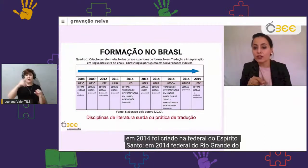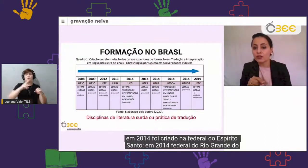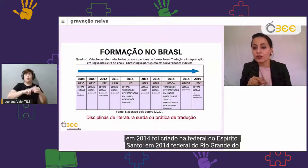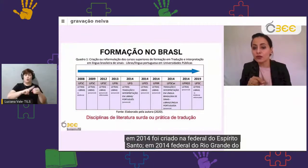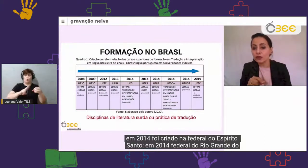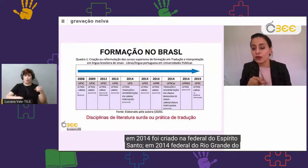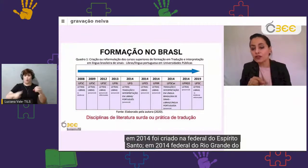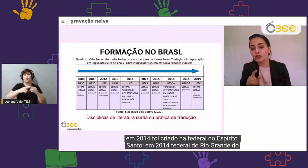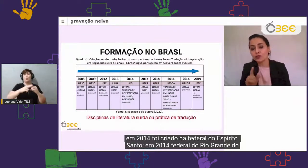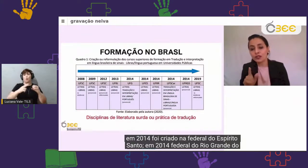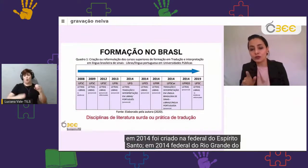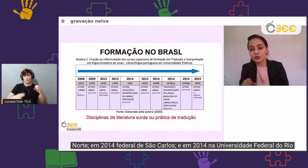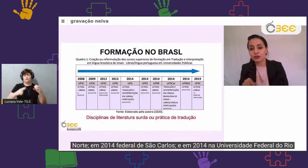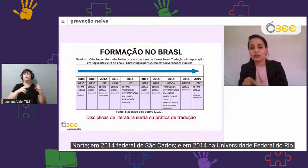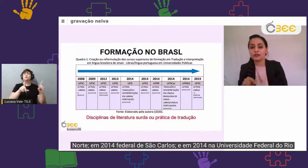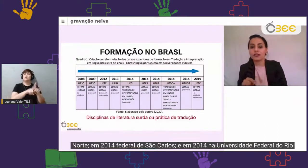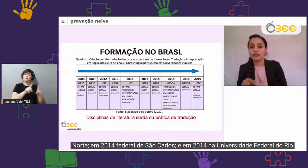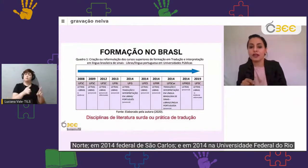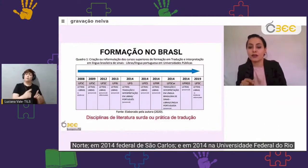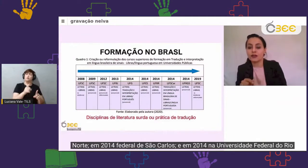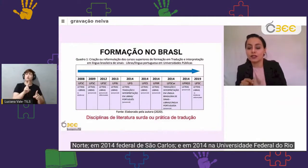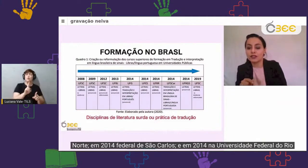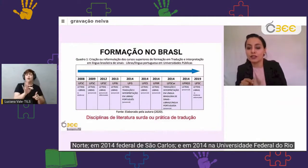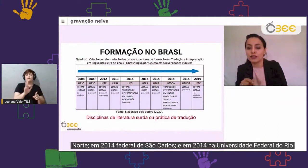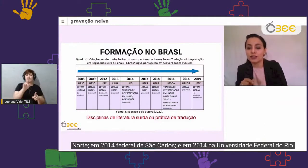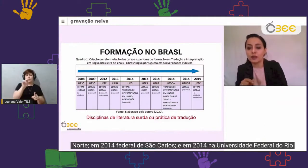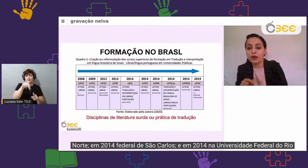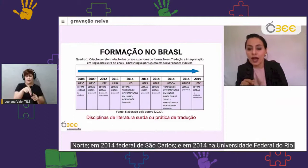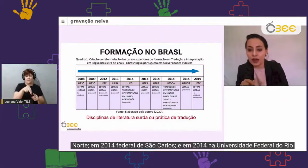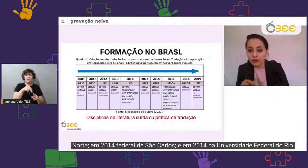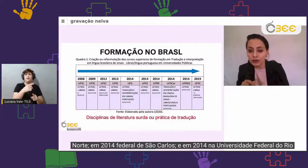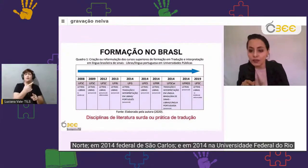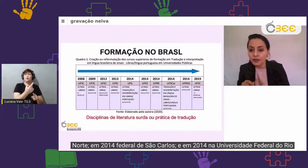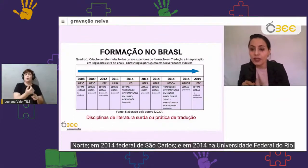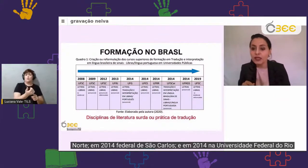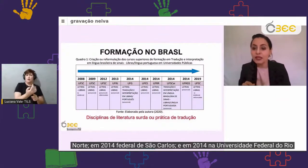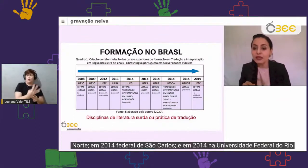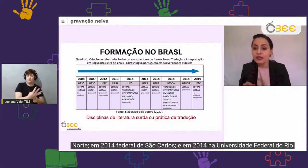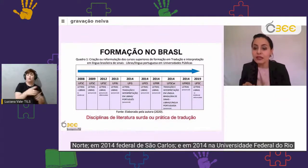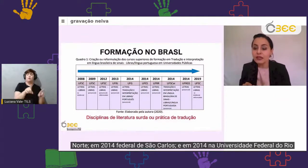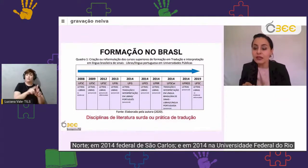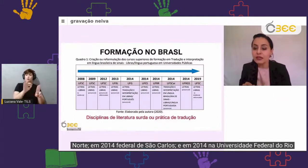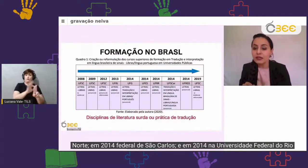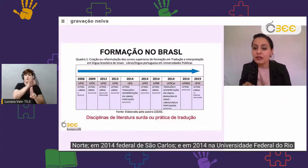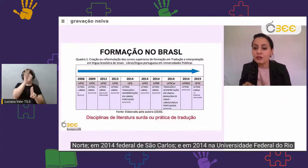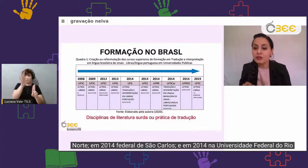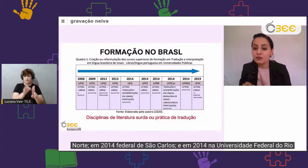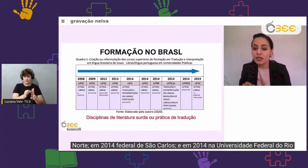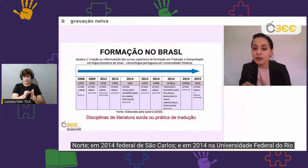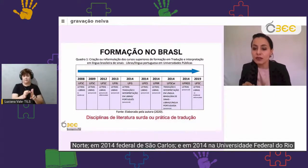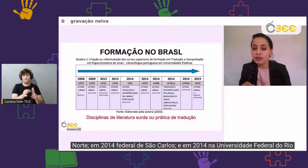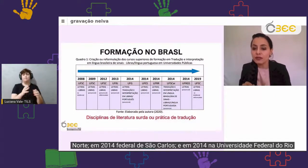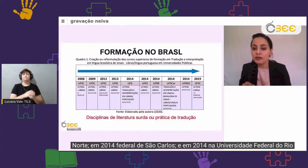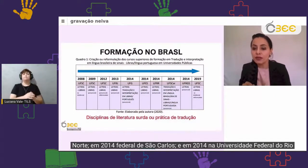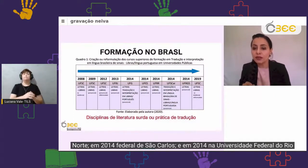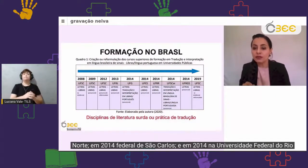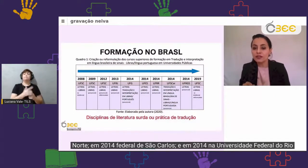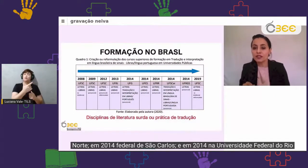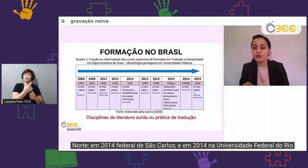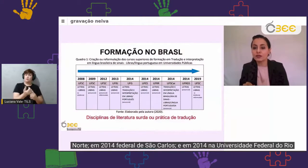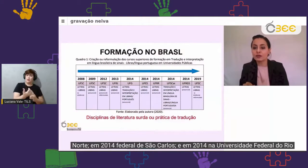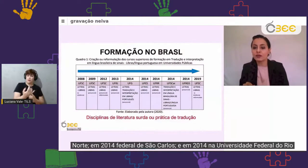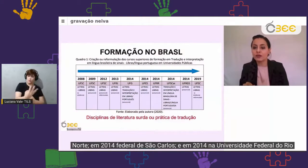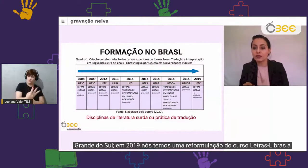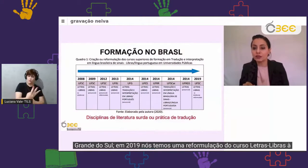Federal do Rio Grande do Norte. Em 2014, Federal de São Carlos. E em 2014,